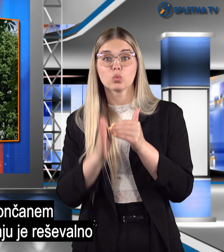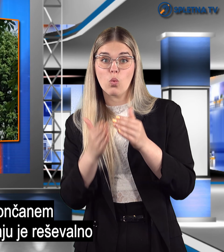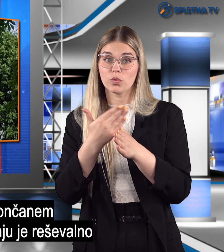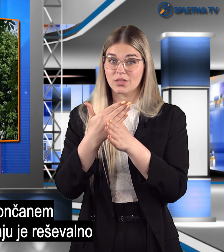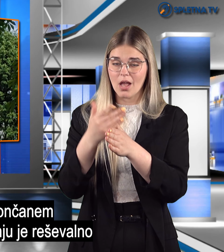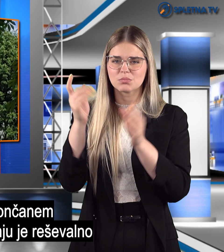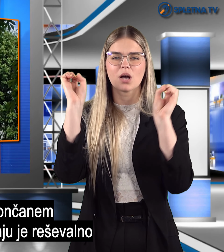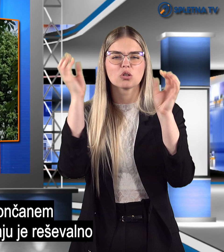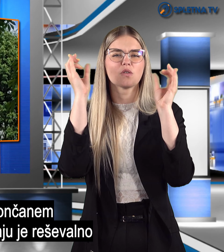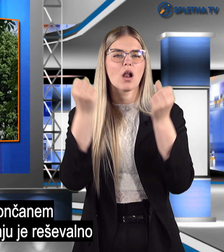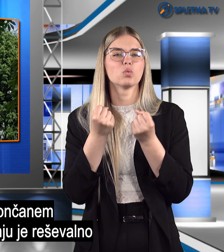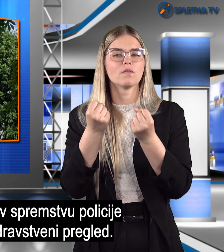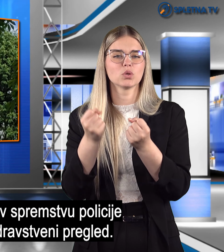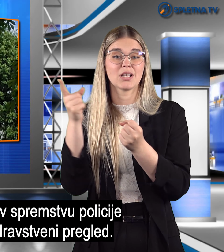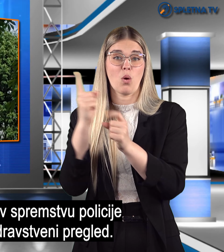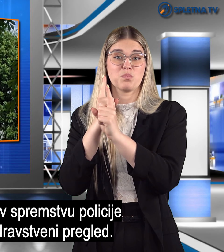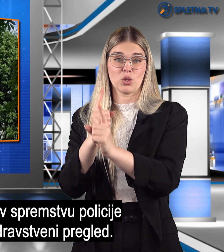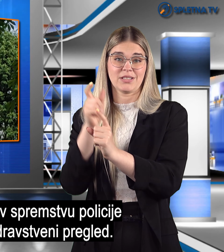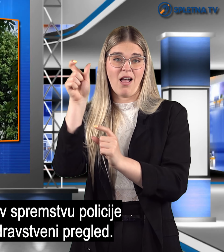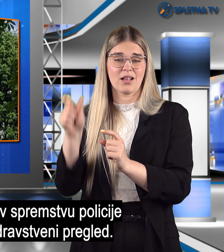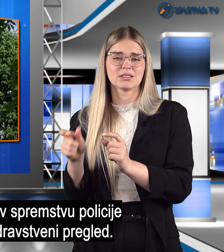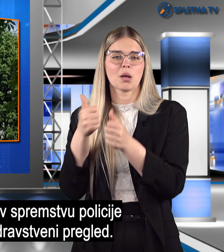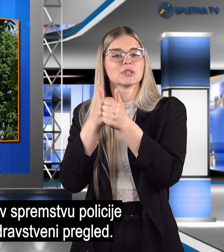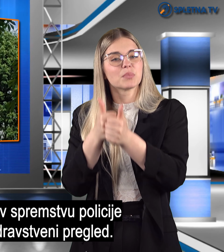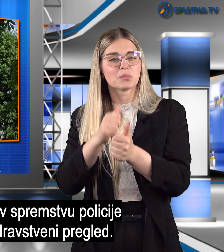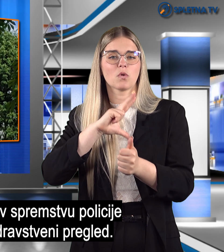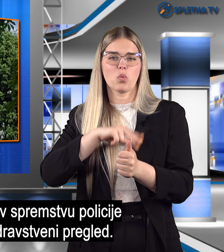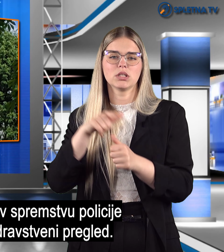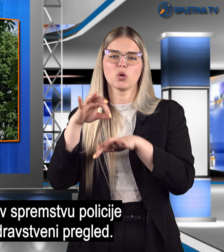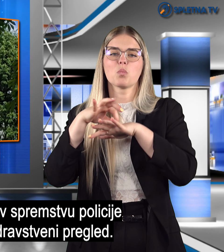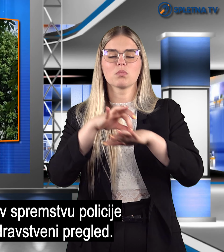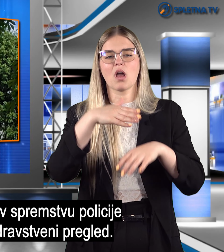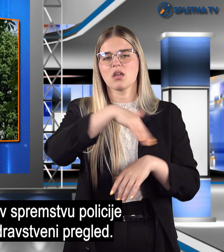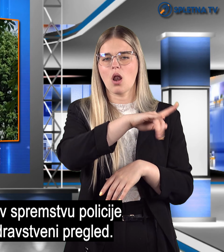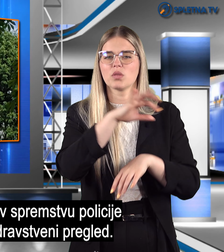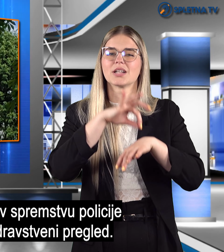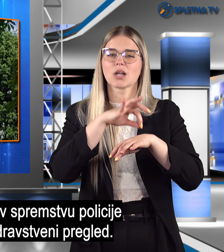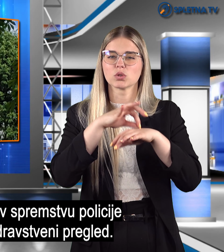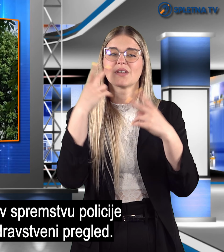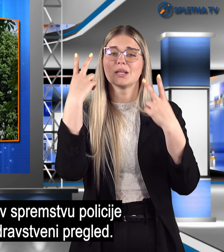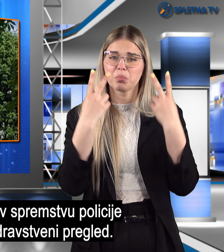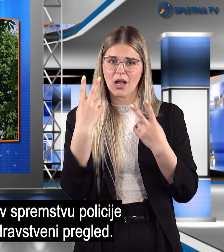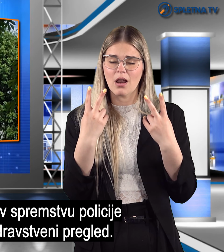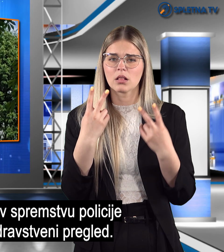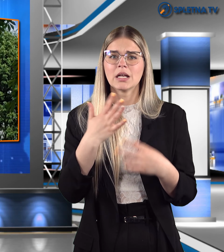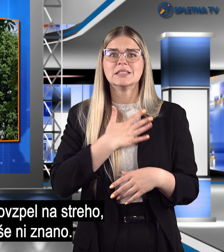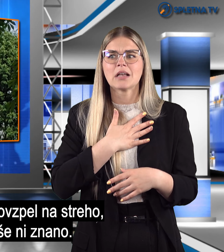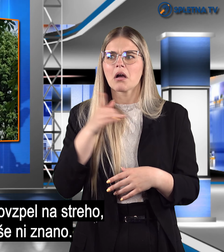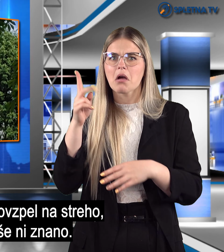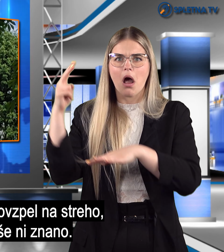končanem posredovanju je reševalno vozilo poslanca v spremstvu policije odpeljalo na zdravstveni pregled.